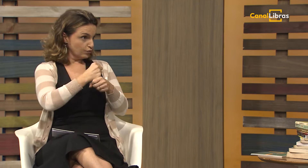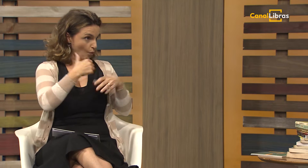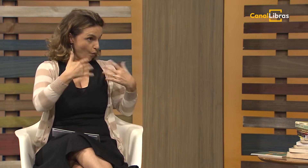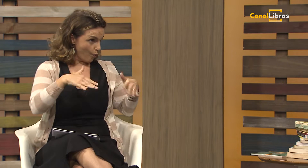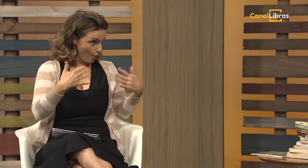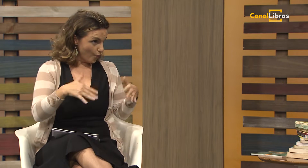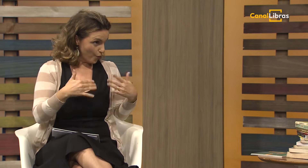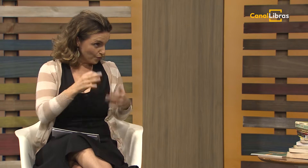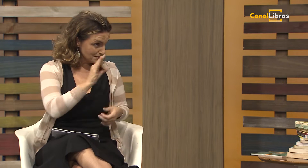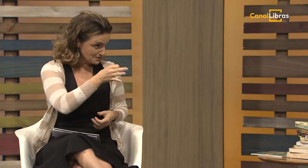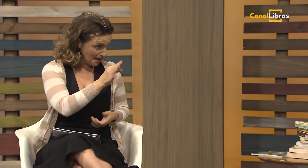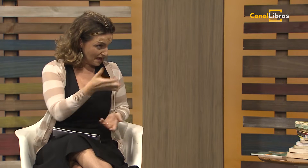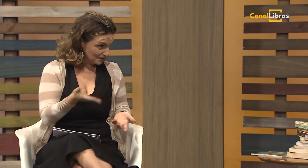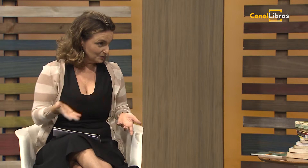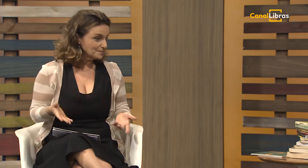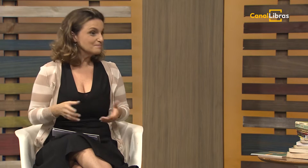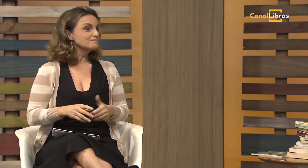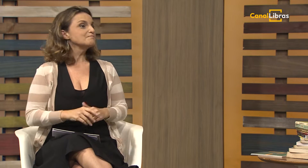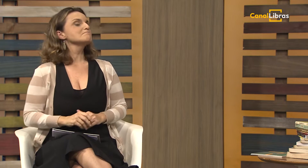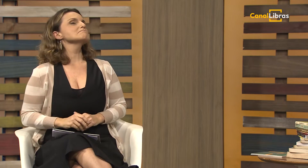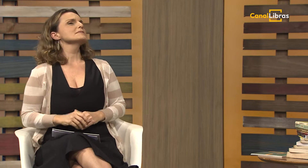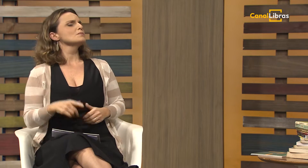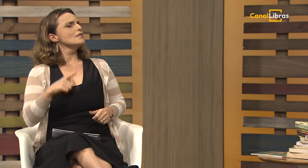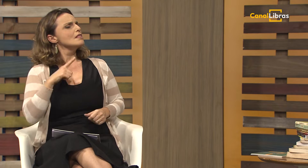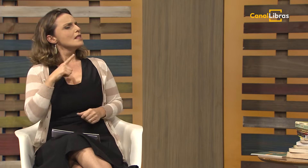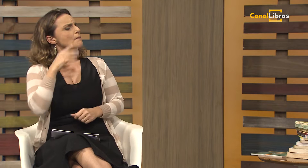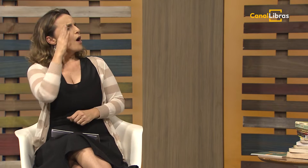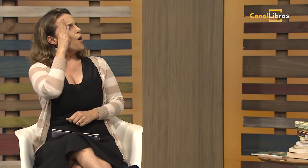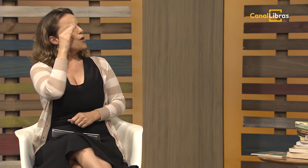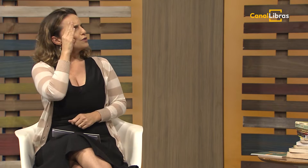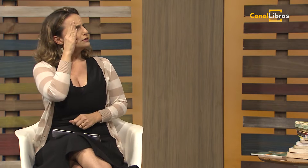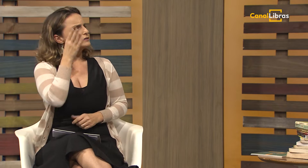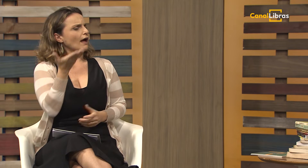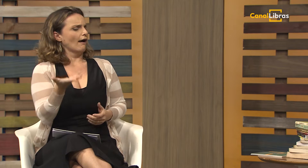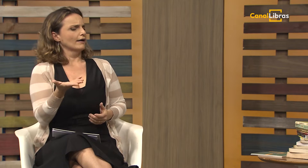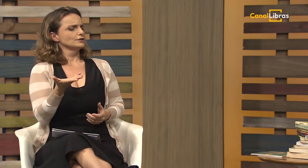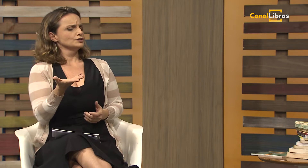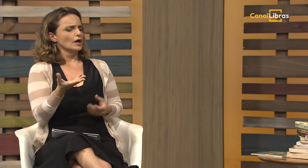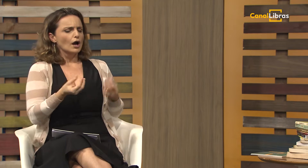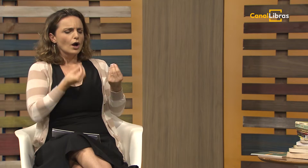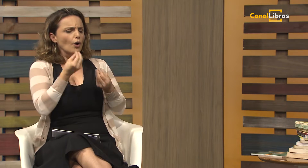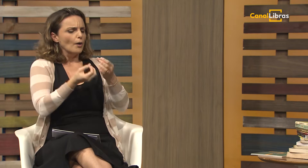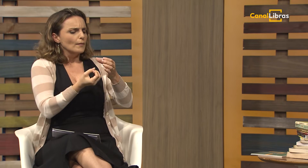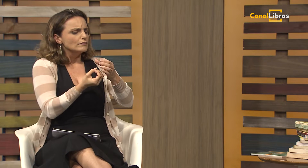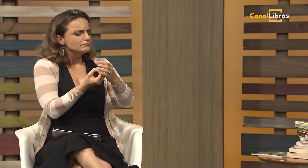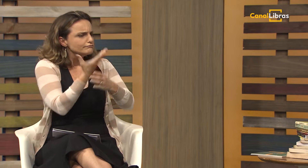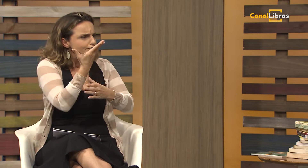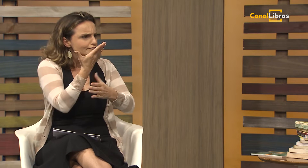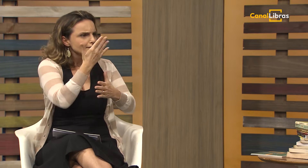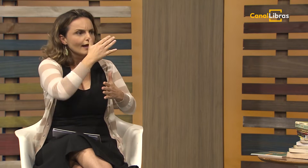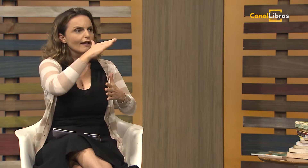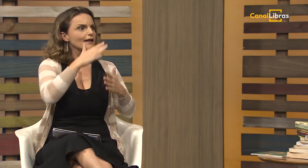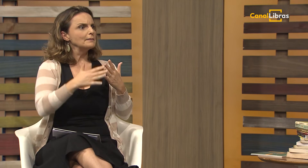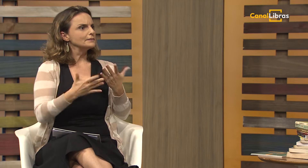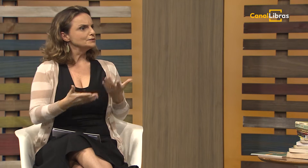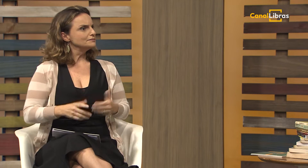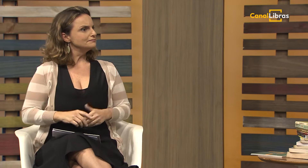certo? Então fica a curiosidade. Como foi que surgiu a língua brasileira